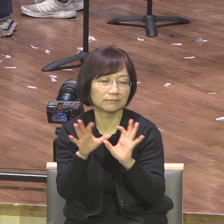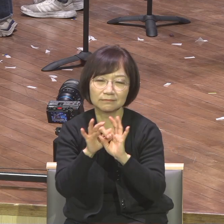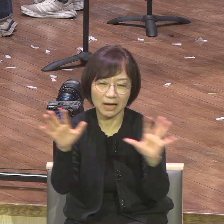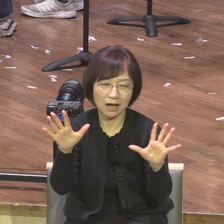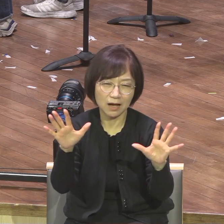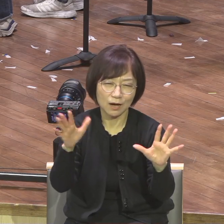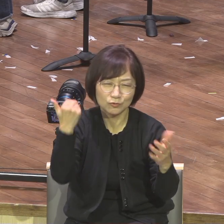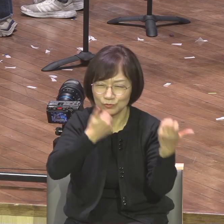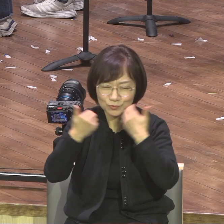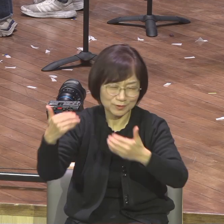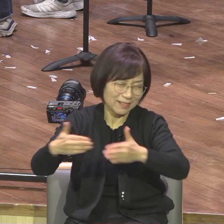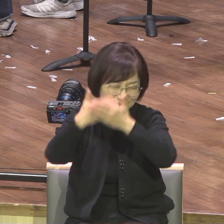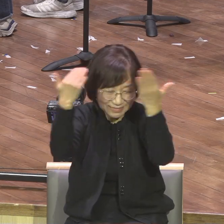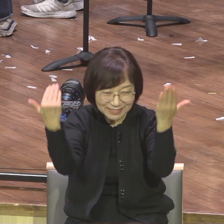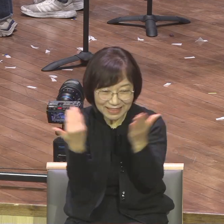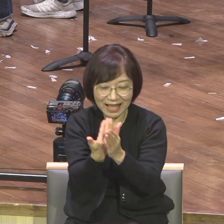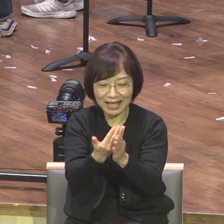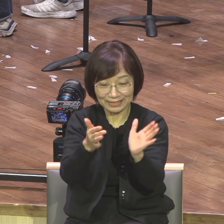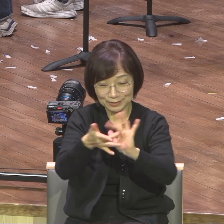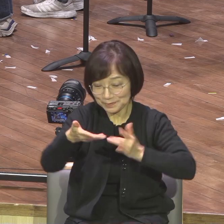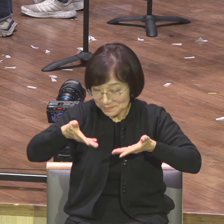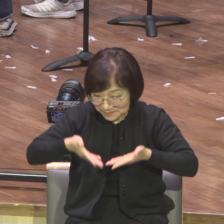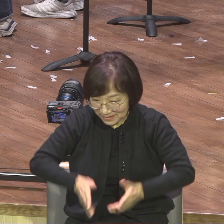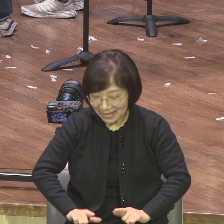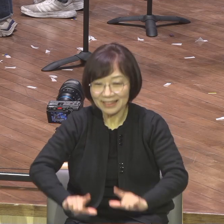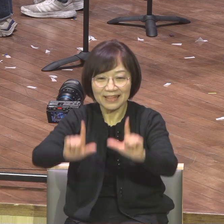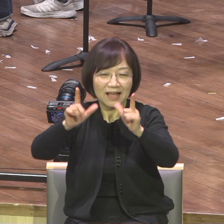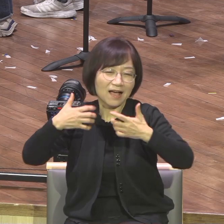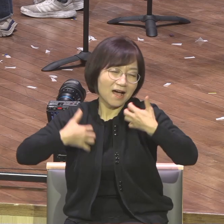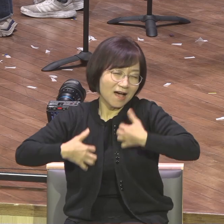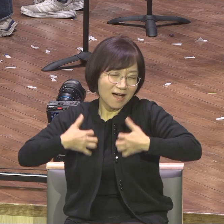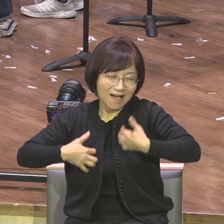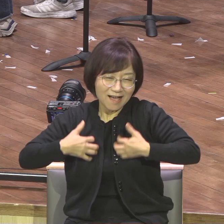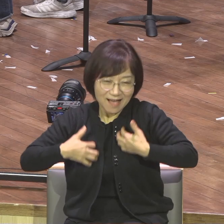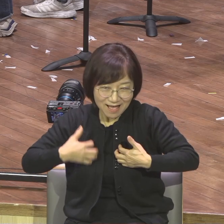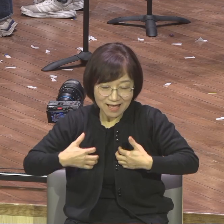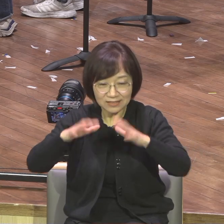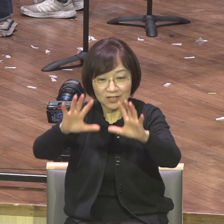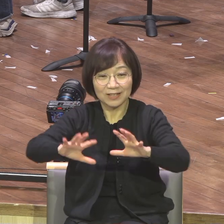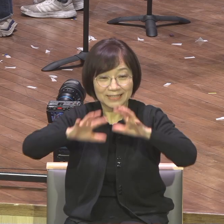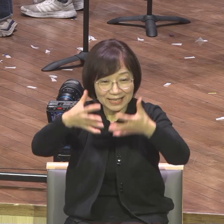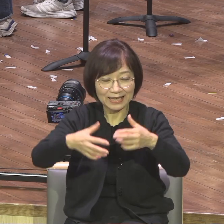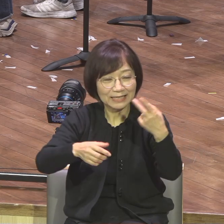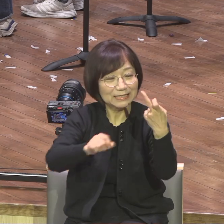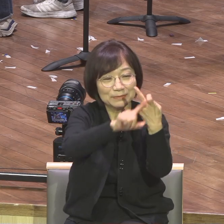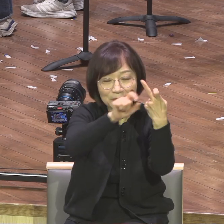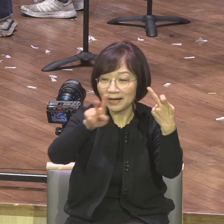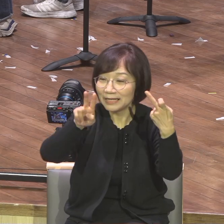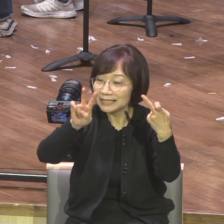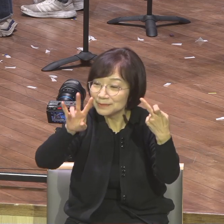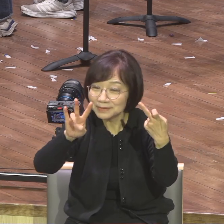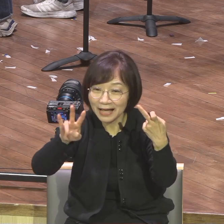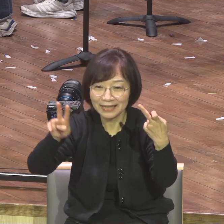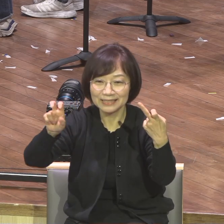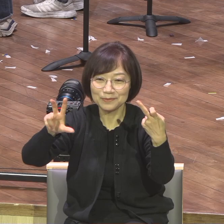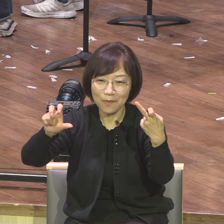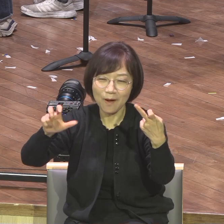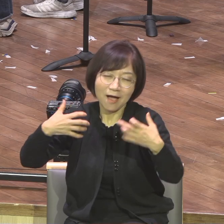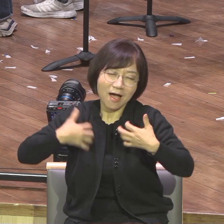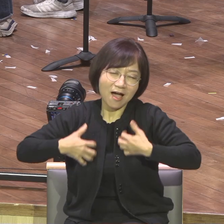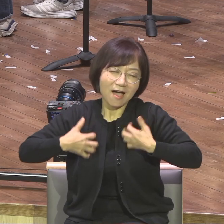오신 탄생한 이 성탄, 이 12월 25일 전 세계가 난리야 난리. 이상하지